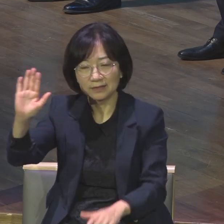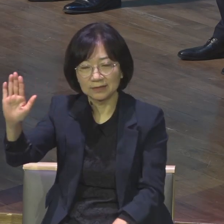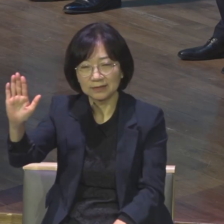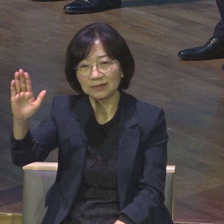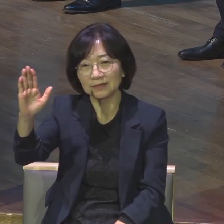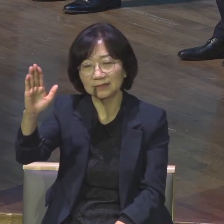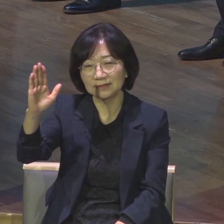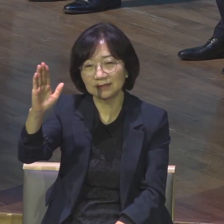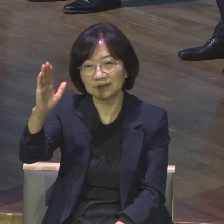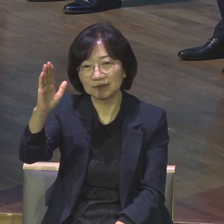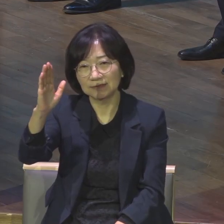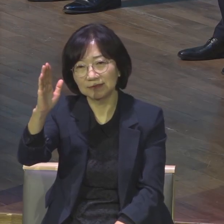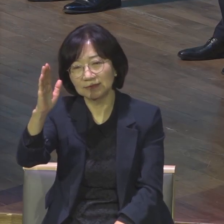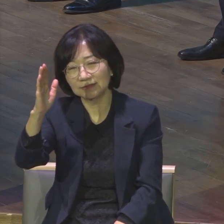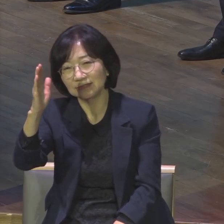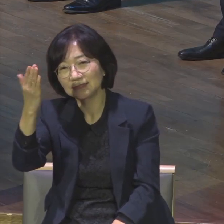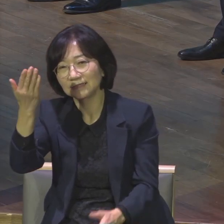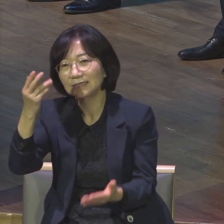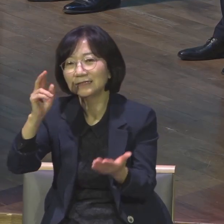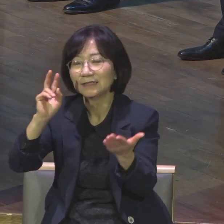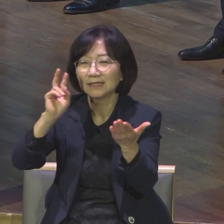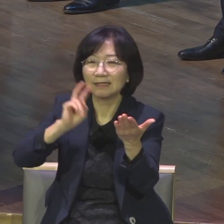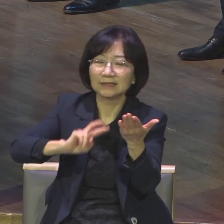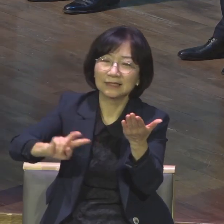선포되야 하리.